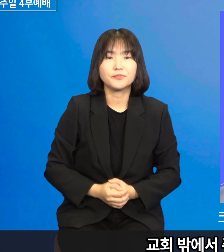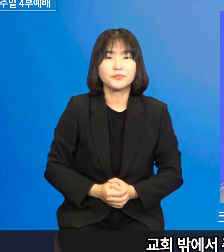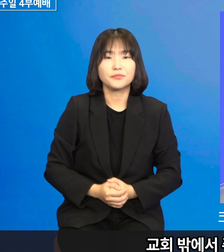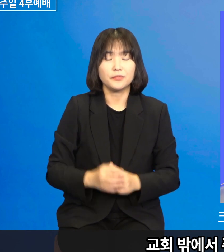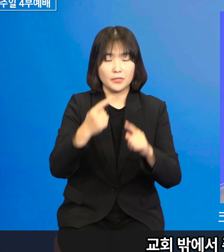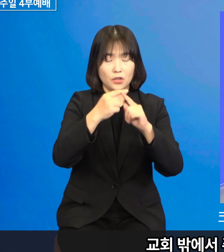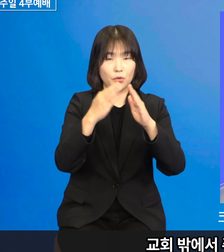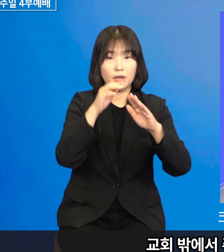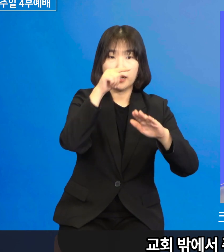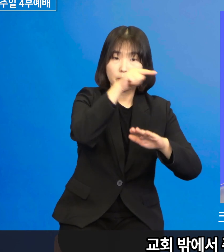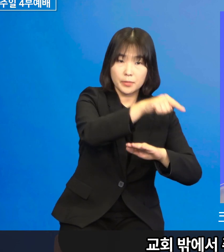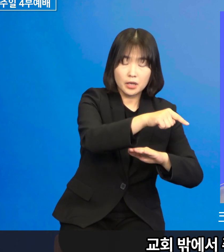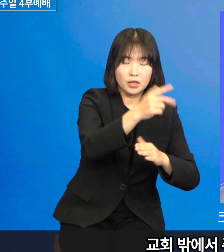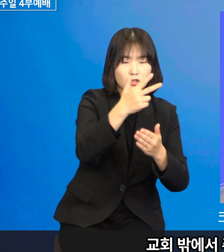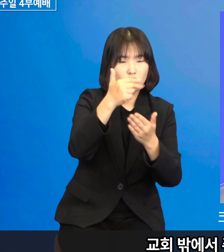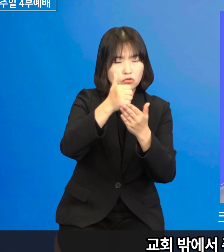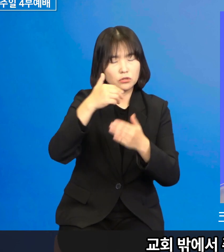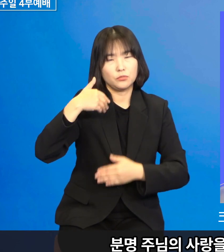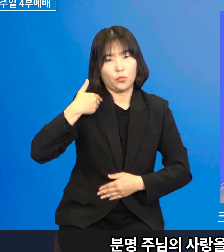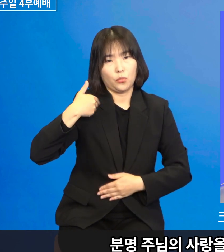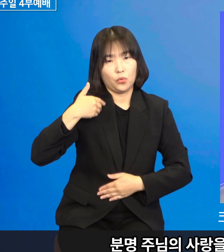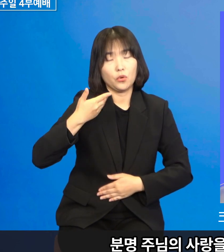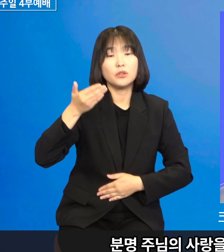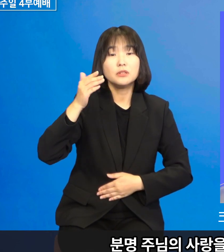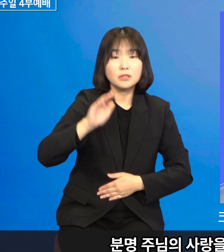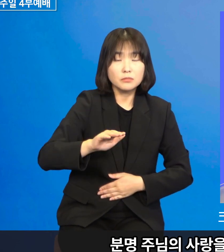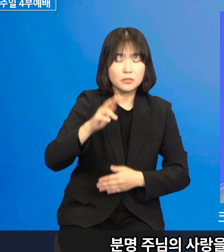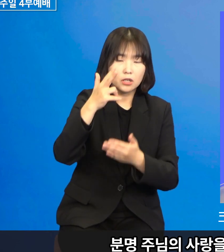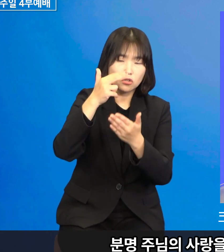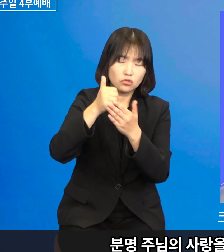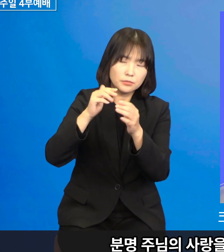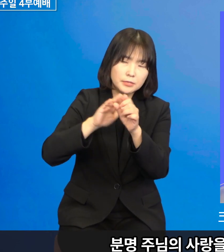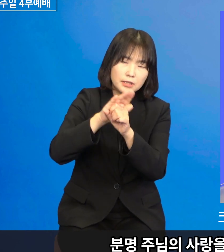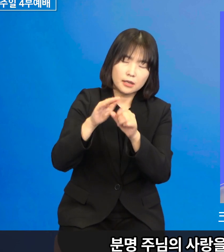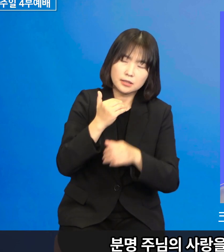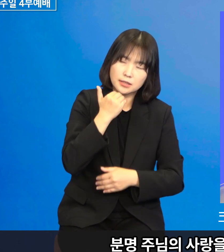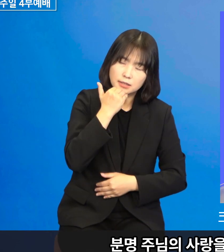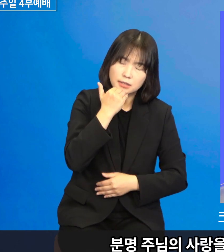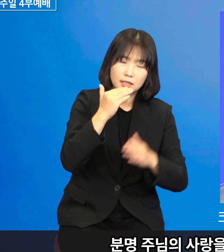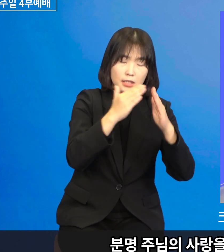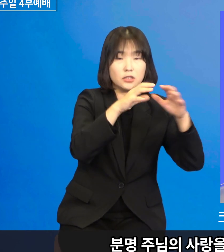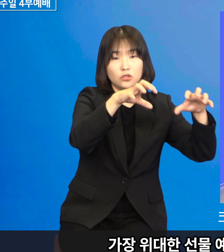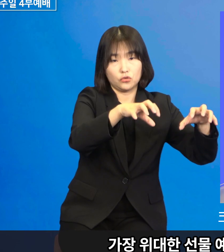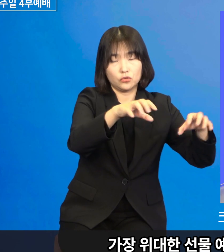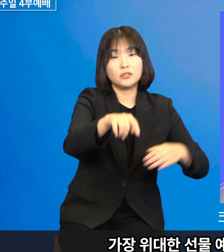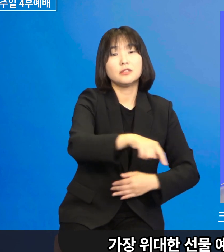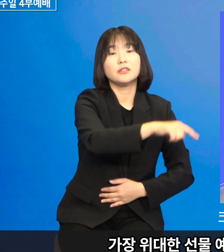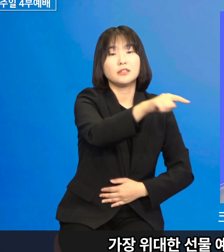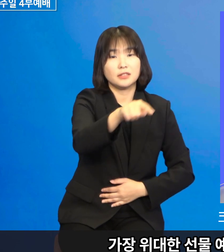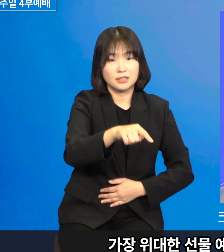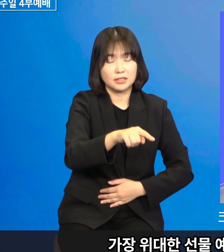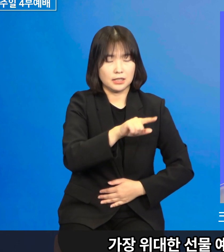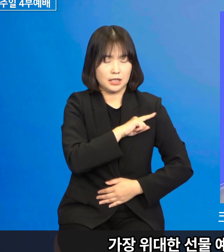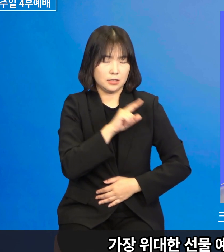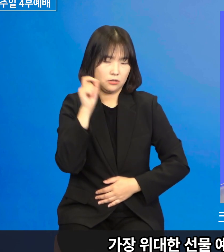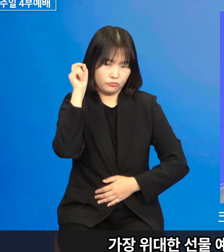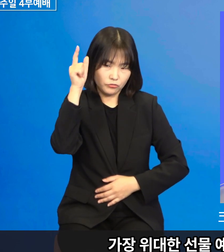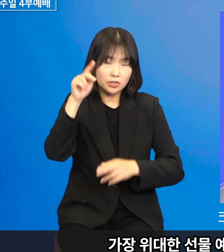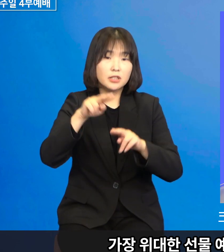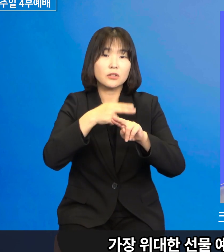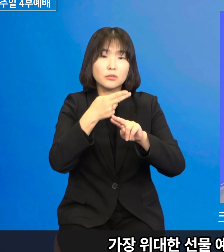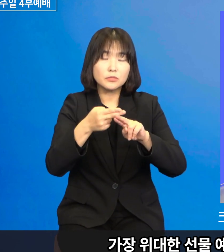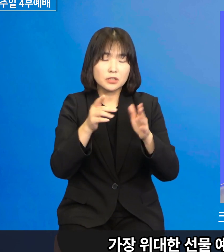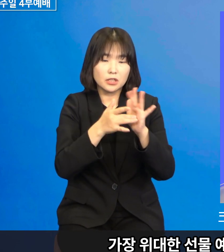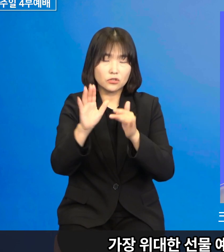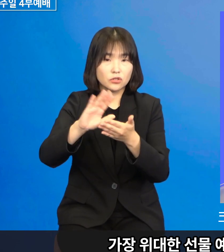교회 밖에서 주님을 모르지만 분명 주님의 사랑을 기다리는 이웃들에게 가장 위대한 선물